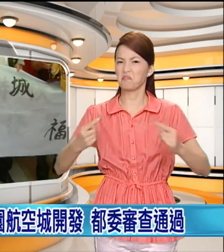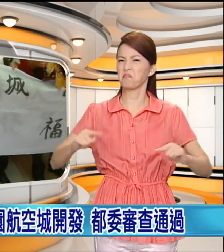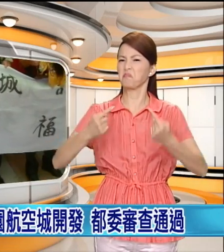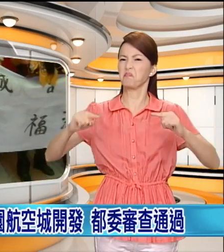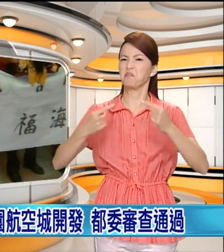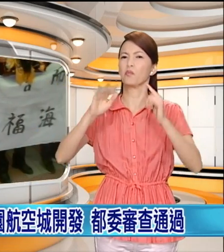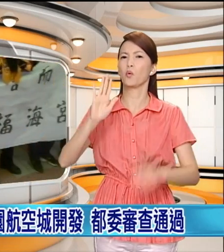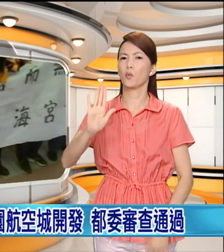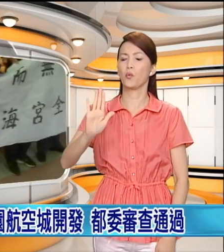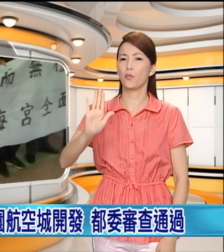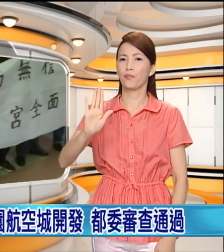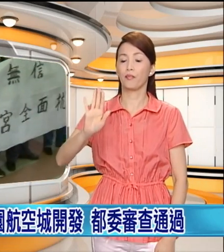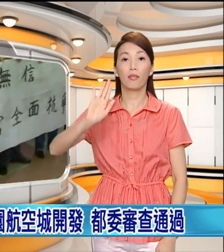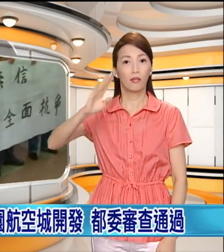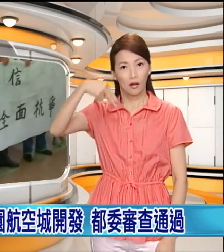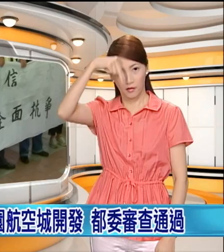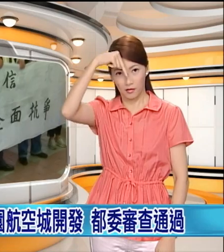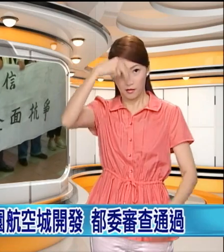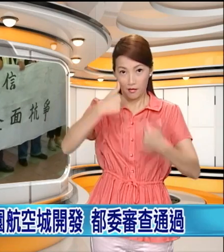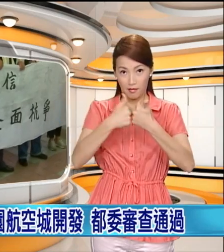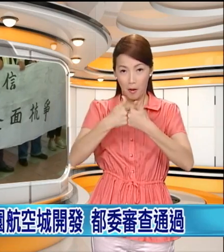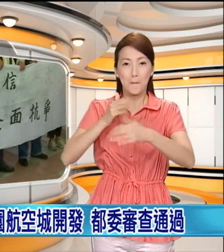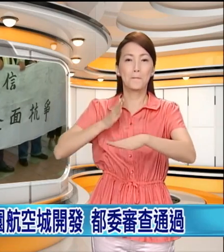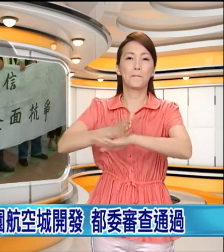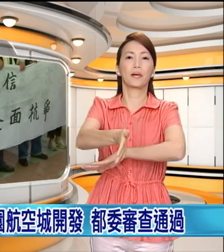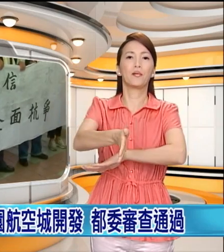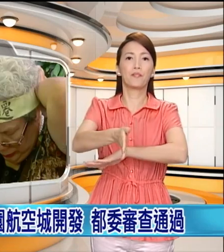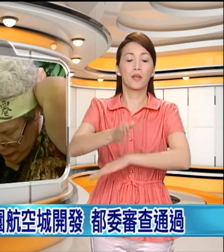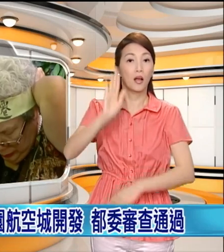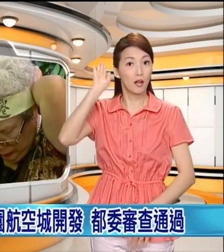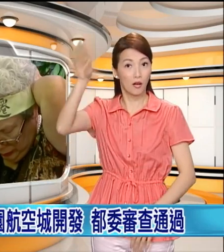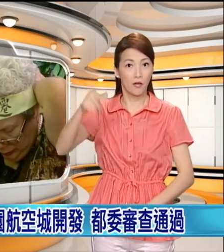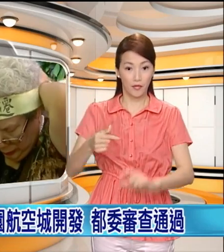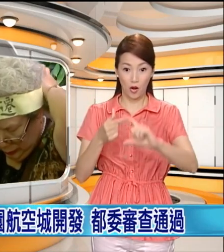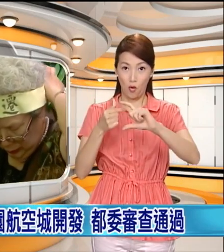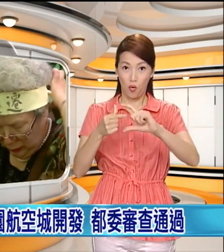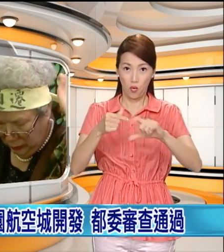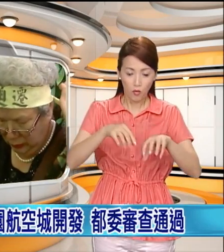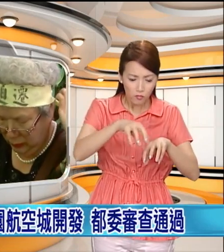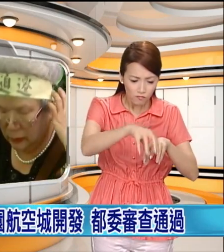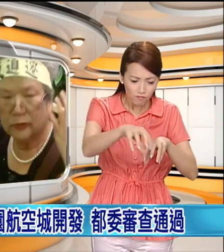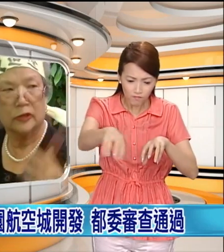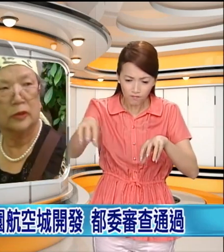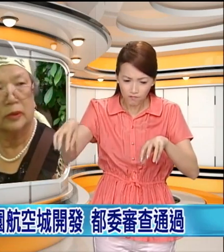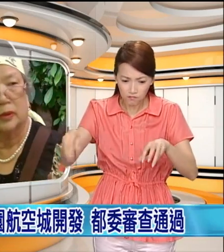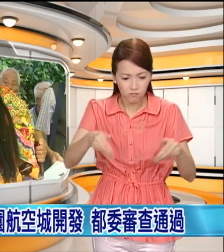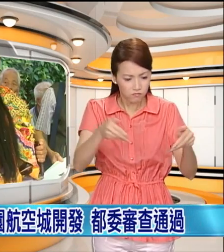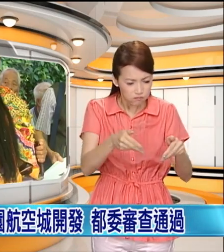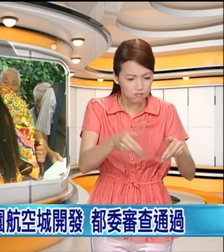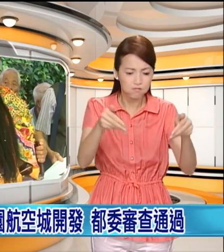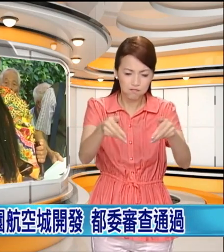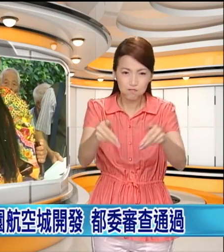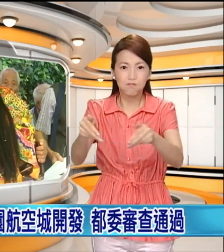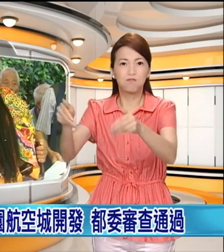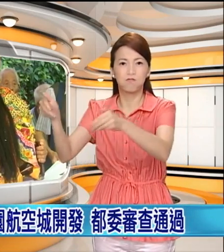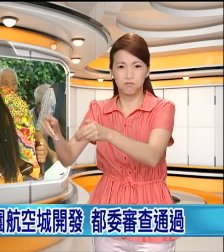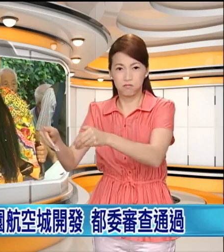然争议很大，但是下午还是通过了，未来将会采分期分区开发。而